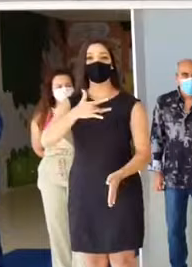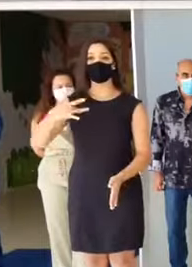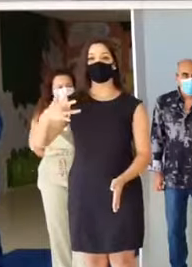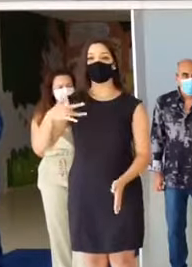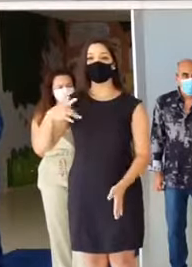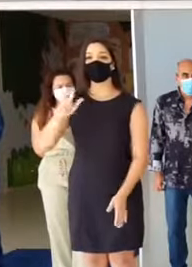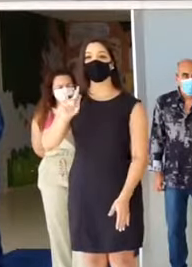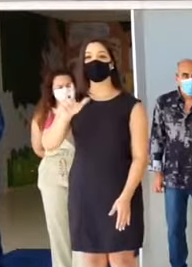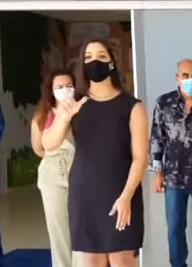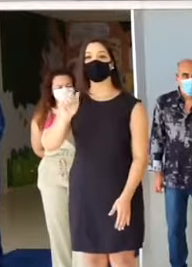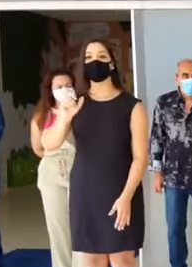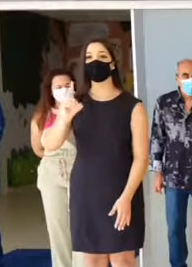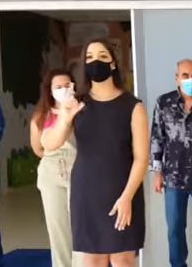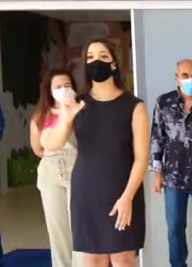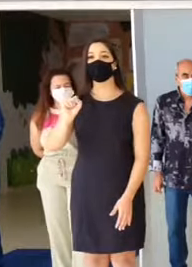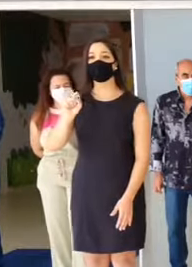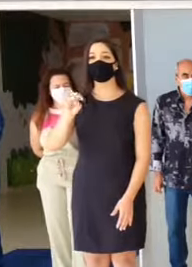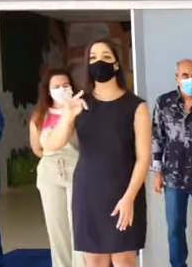senhor Gladstone.